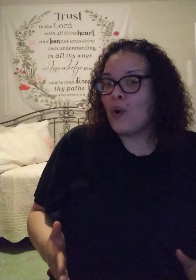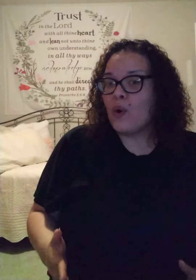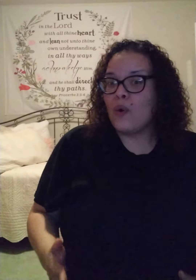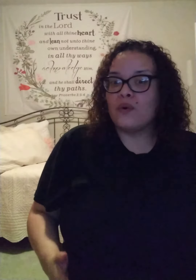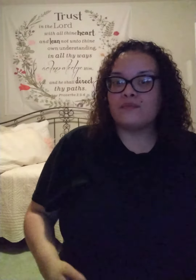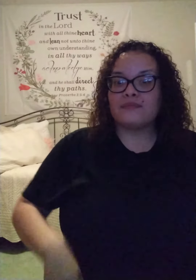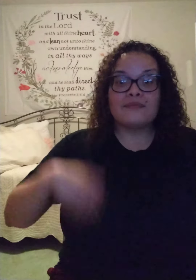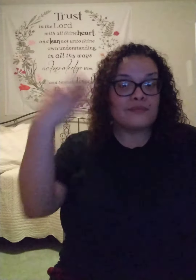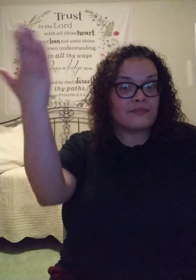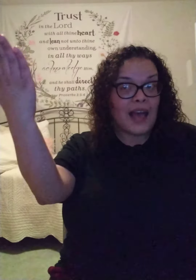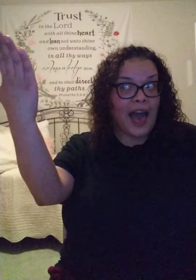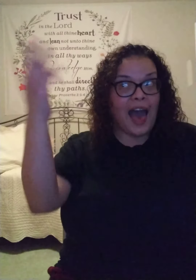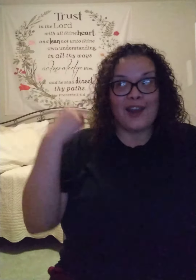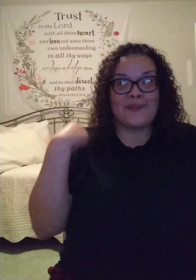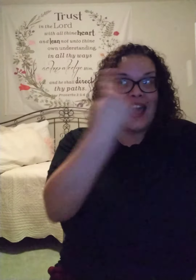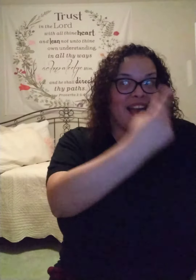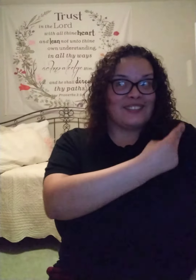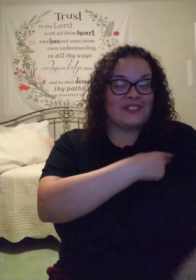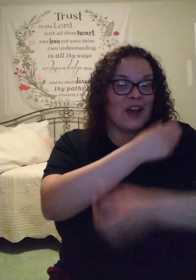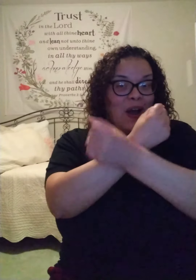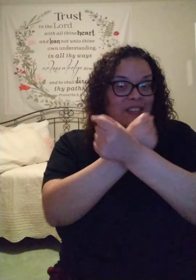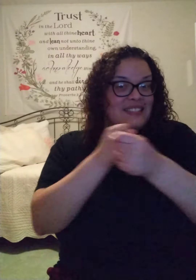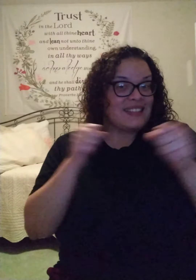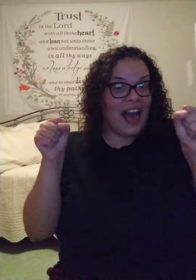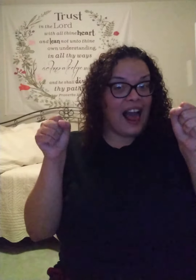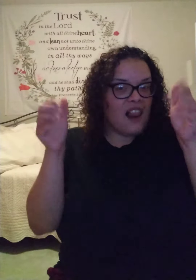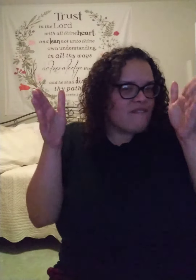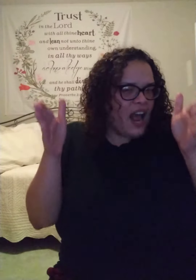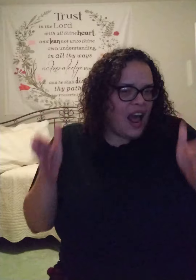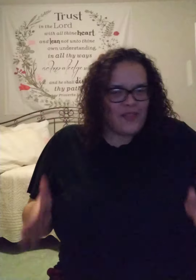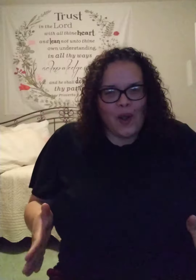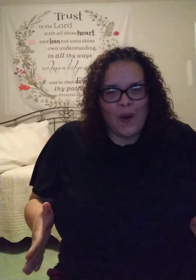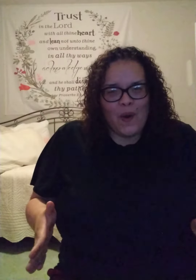a nuestro salvador.